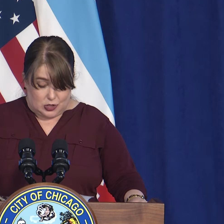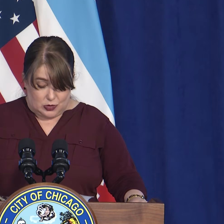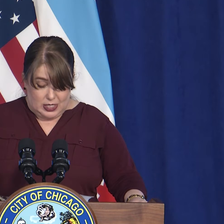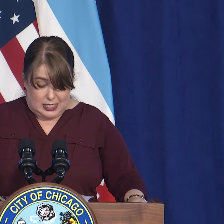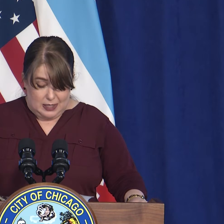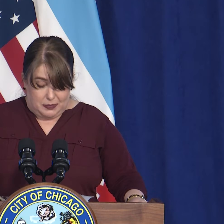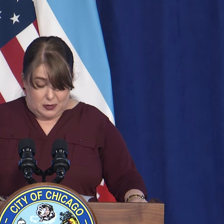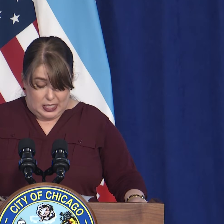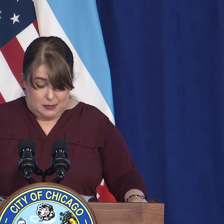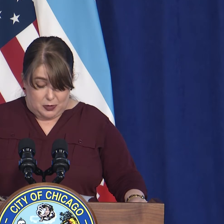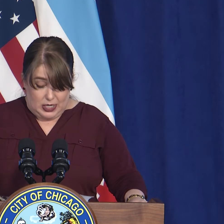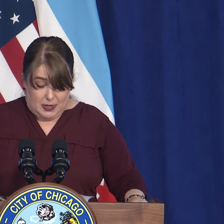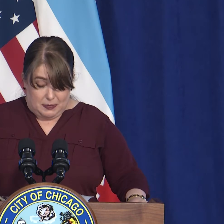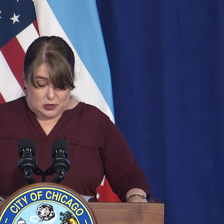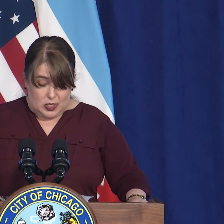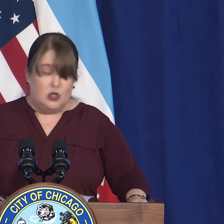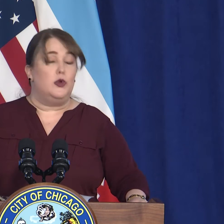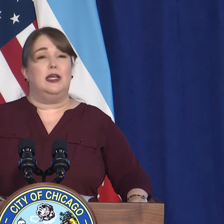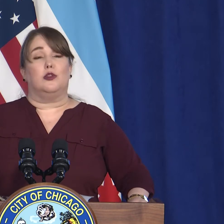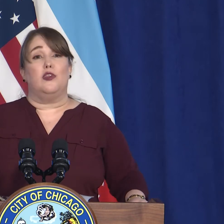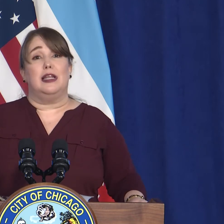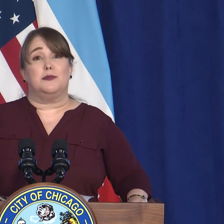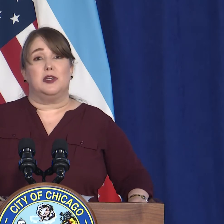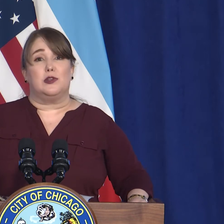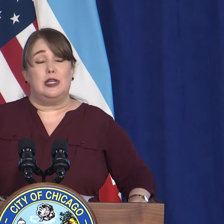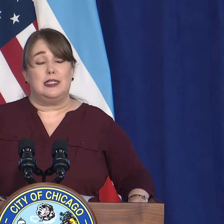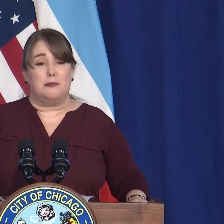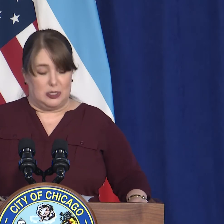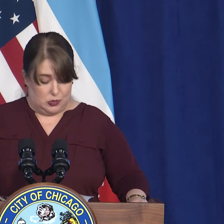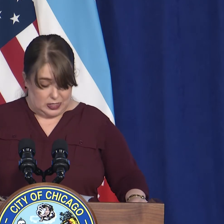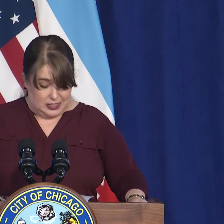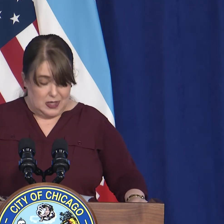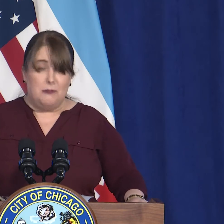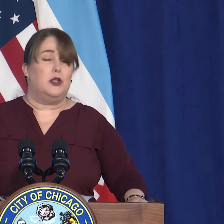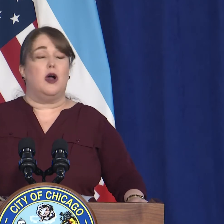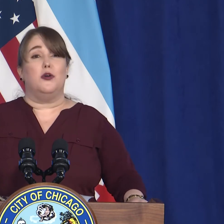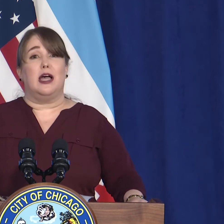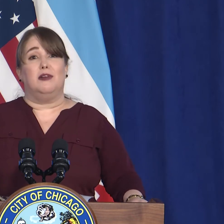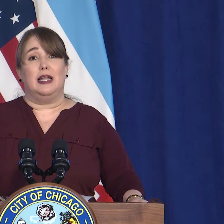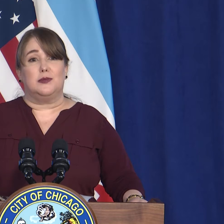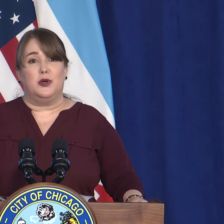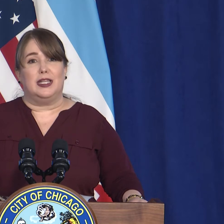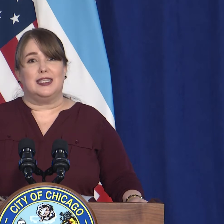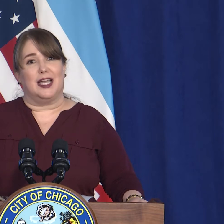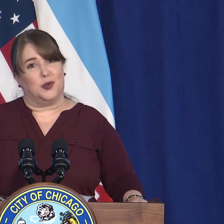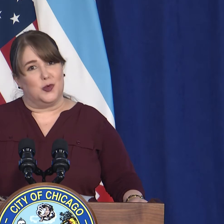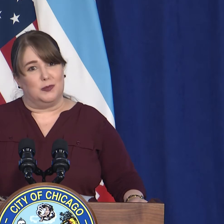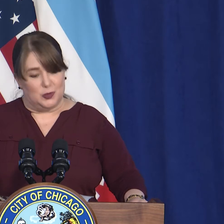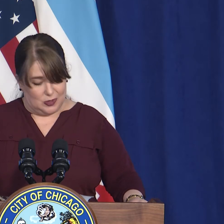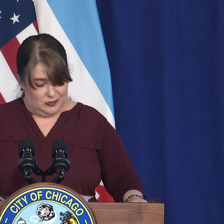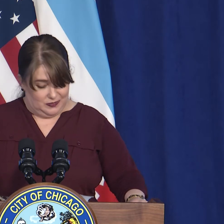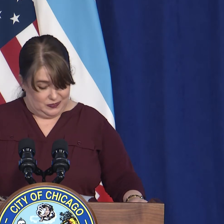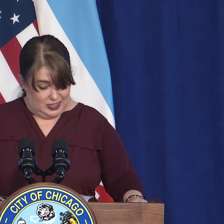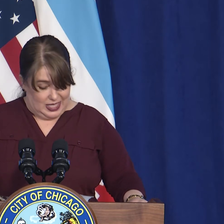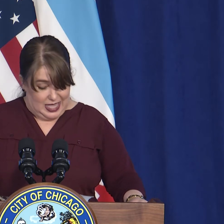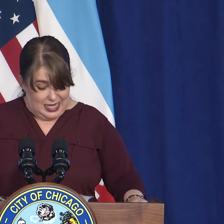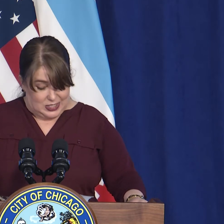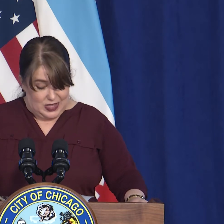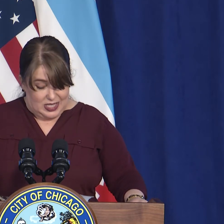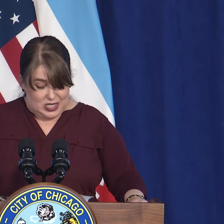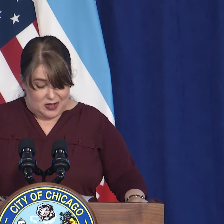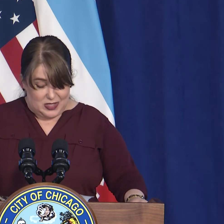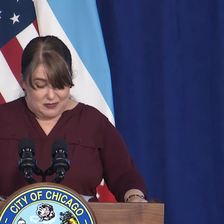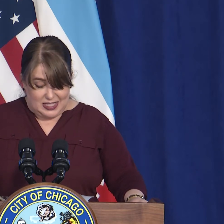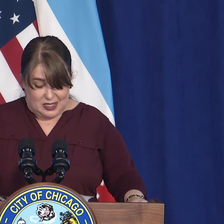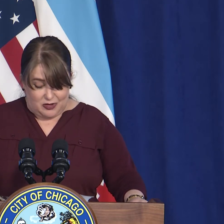y mayo. Y el programa empezó a incluir a todas las personas mayores, pero ahora abre las puertas a todo el mundo. La